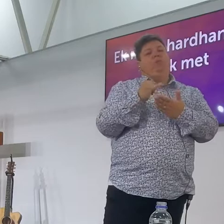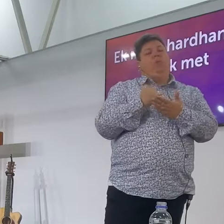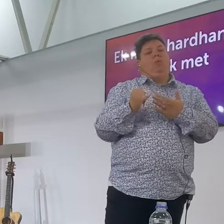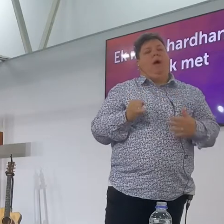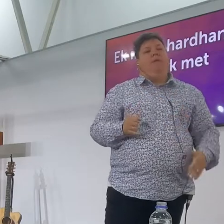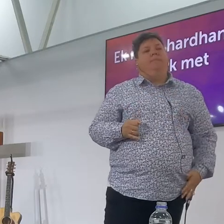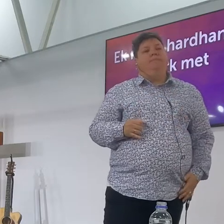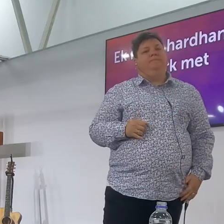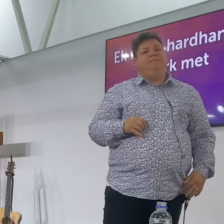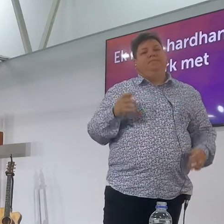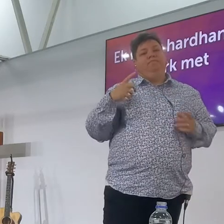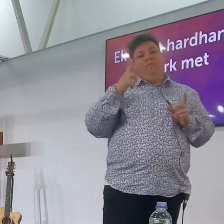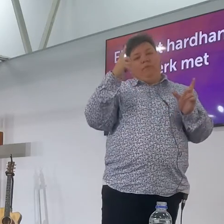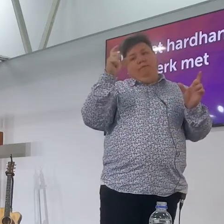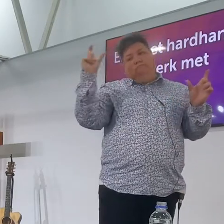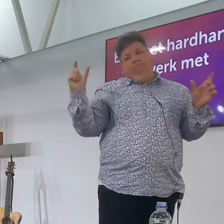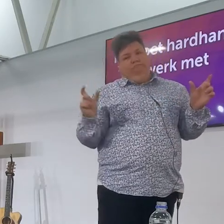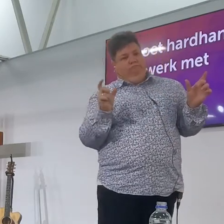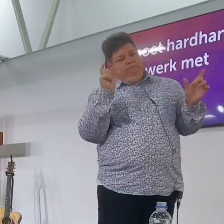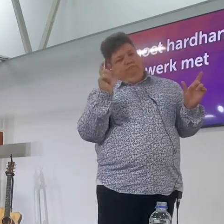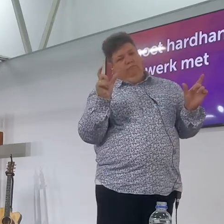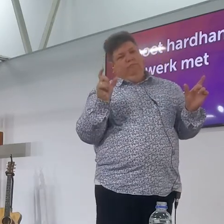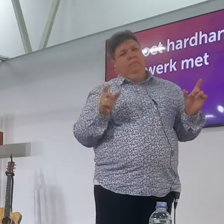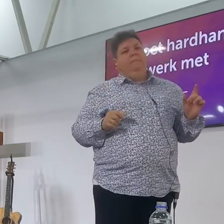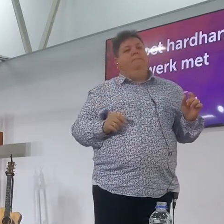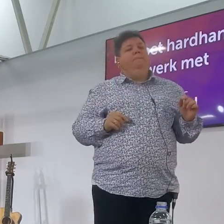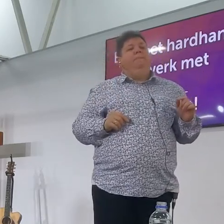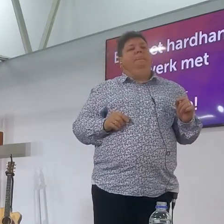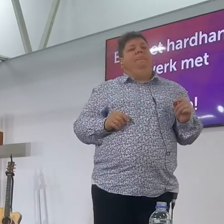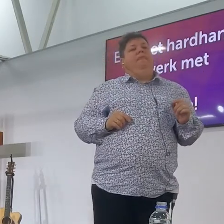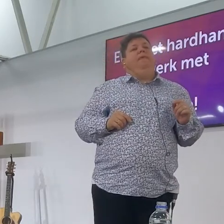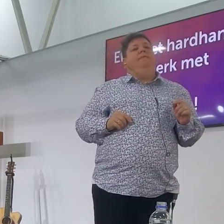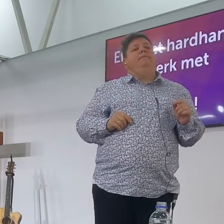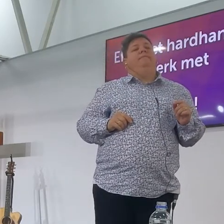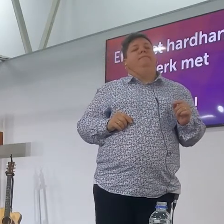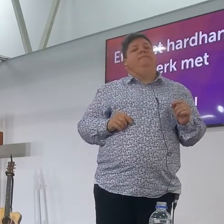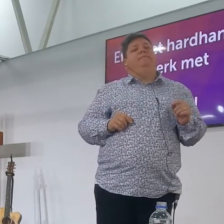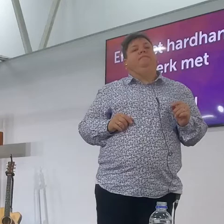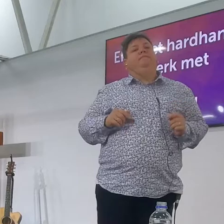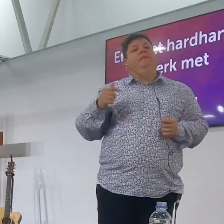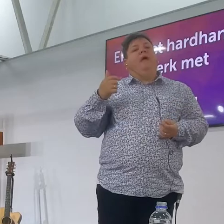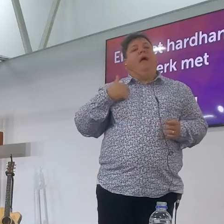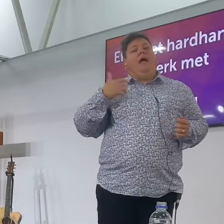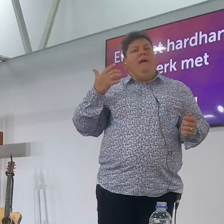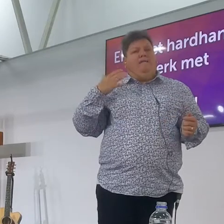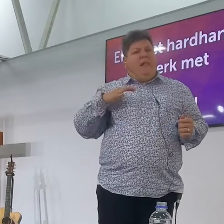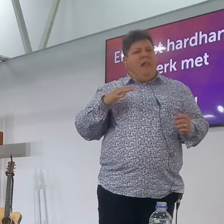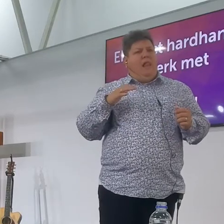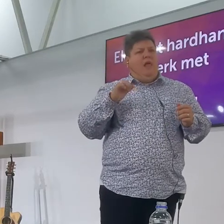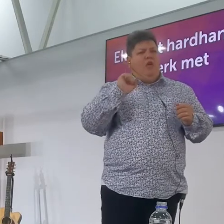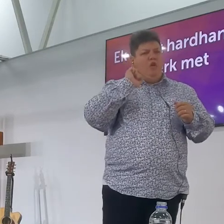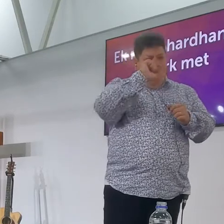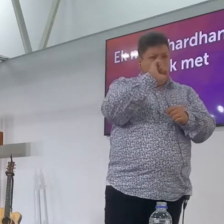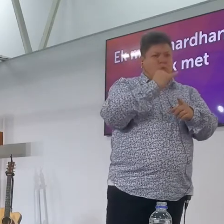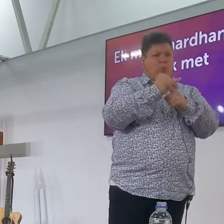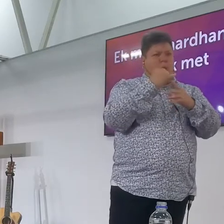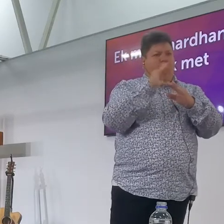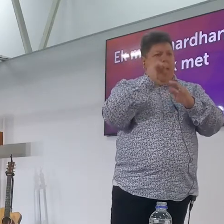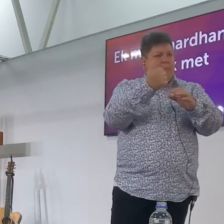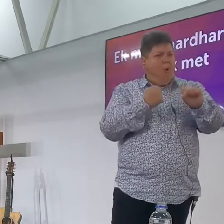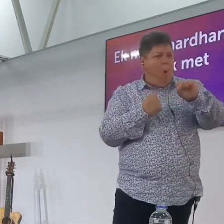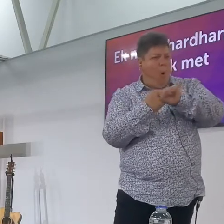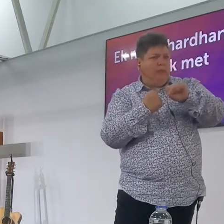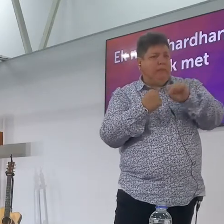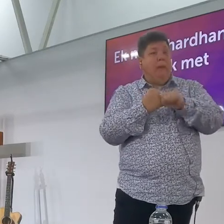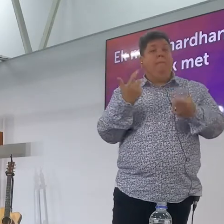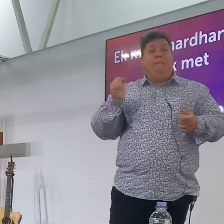wil dalk net een woord bysit want ek dink ons is baie keer onder die versoeking vir my, ek wil graag hardhandig werk met jou sonde. Maar ek wil saggies